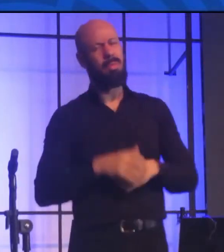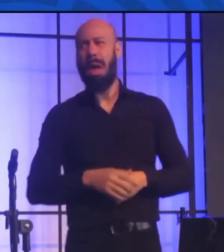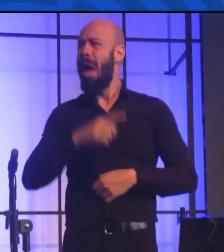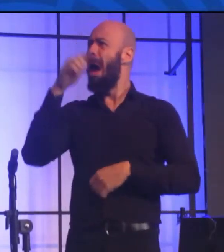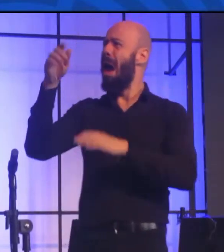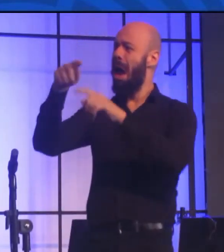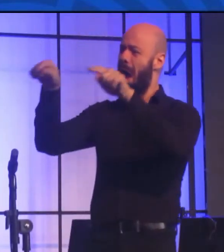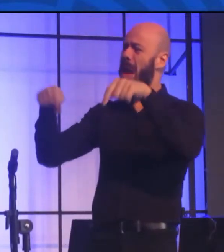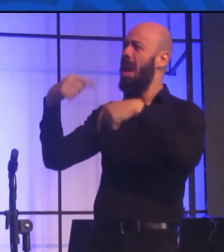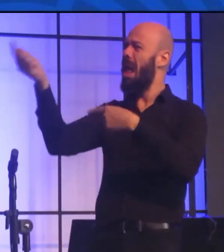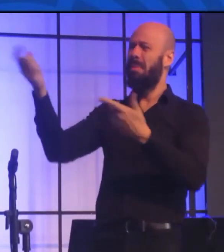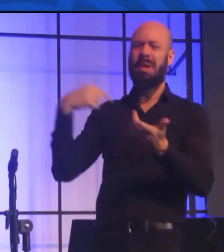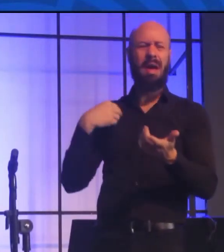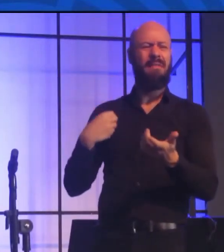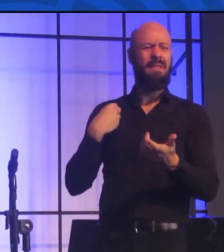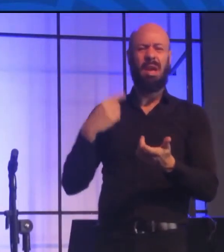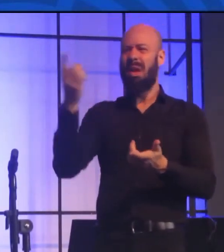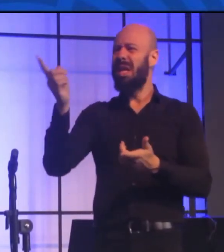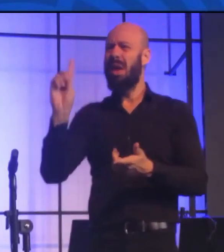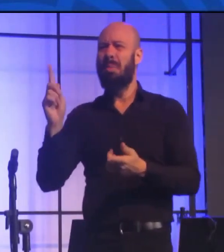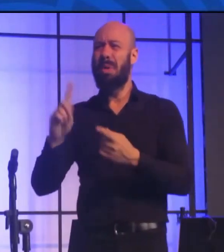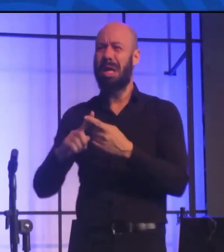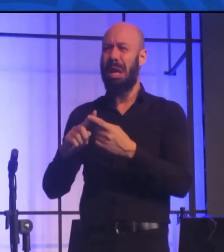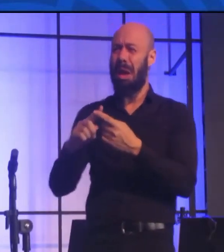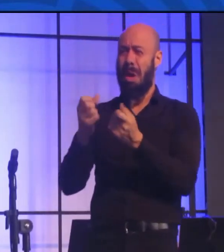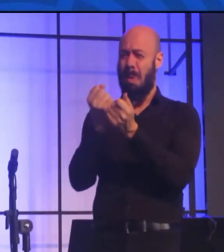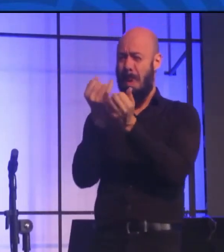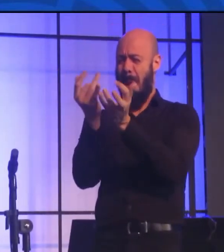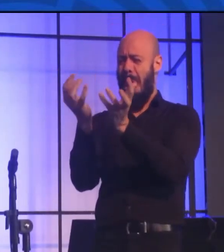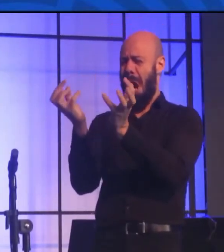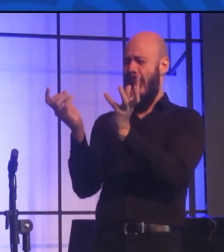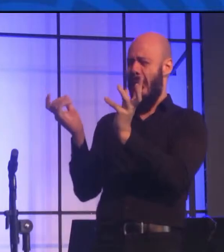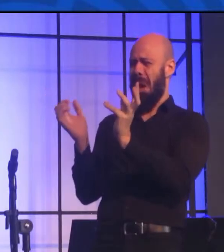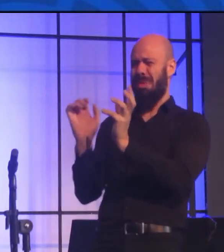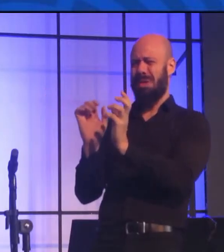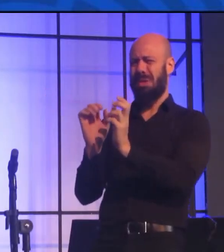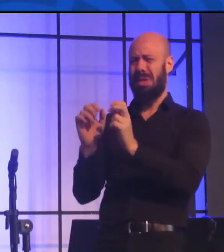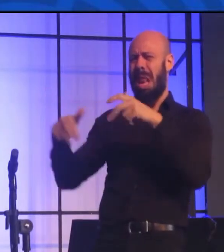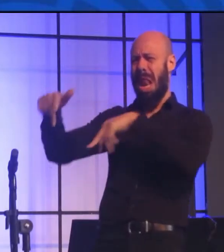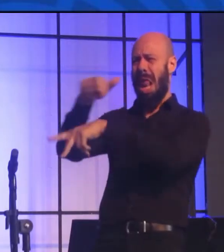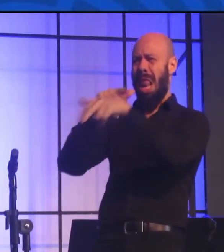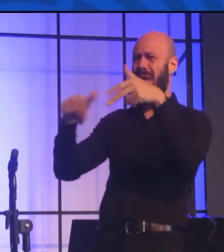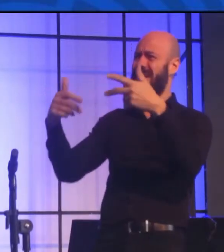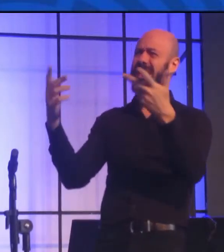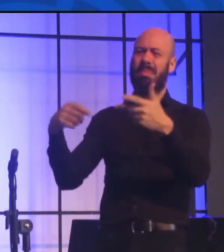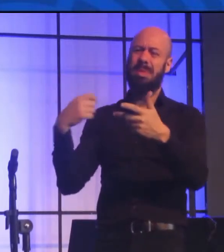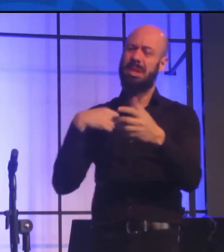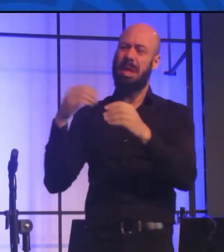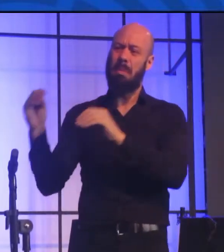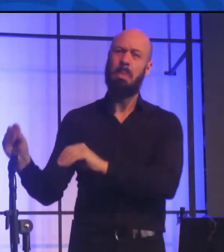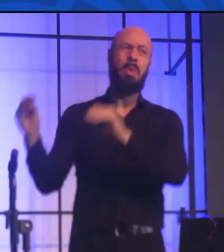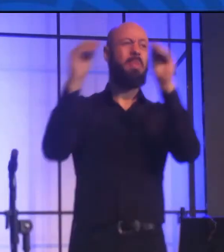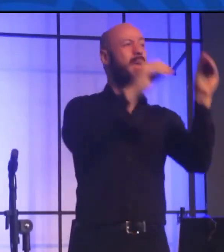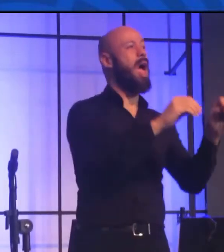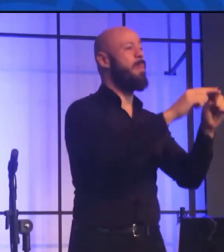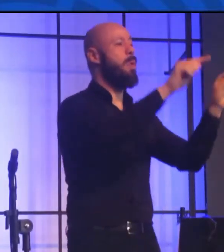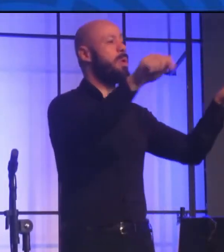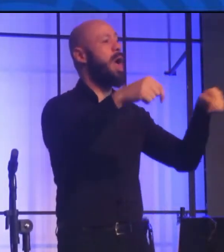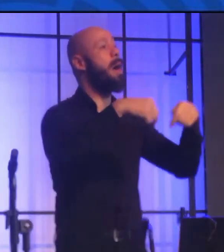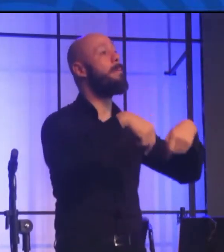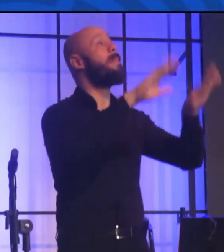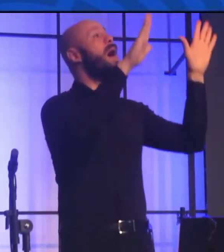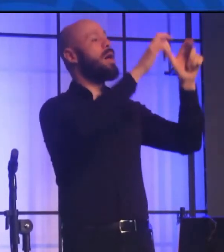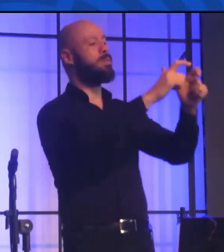nem deixo a minha criança nesse berçário, tem muita criança na sala de aula. Nós precisamos tirar as crianças daqui e botar num prédio